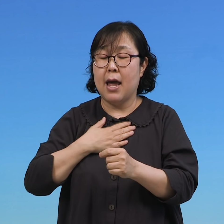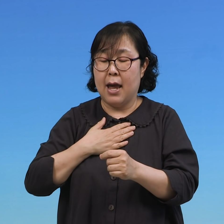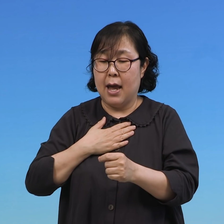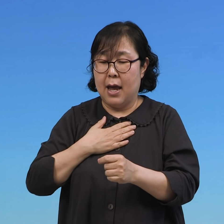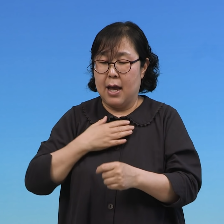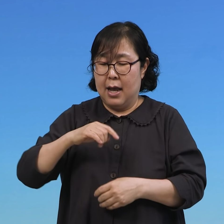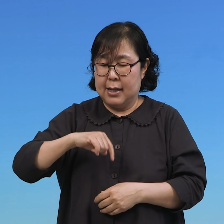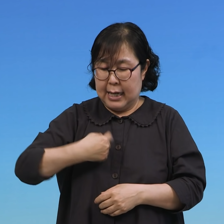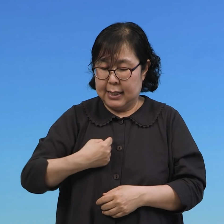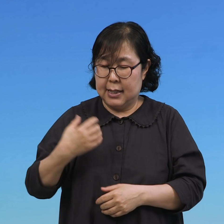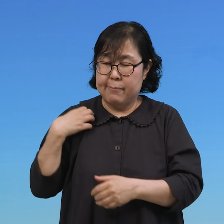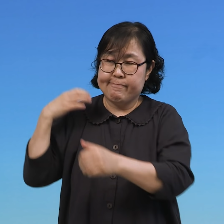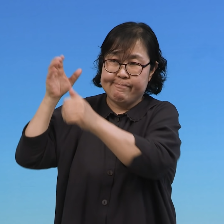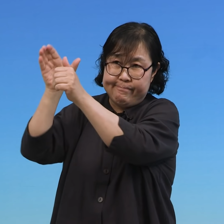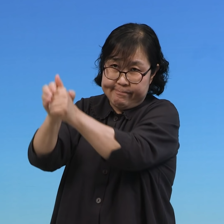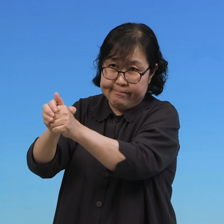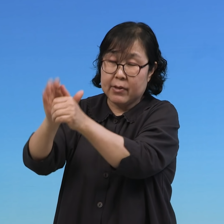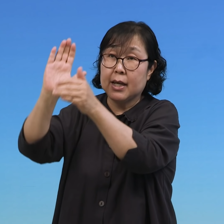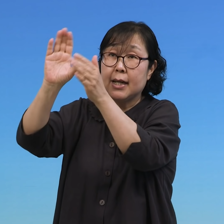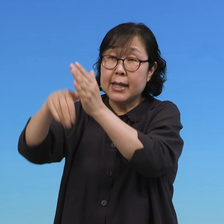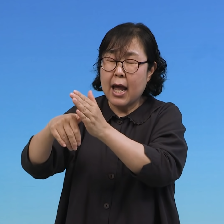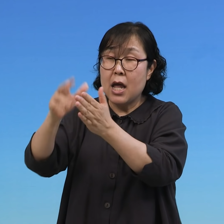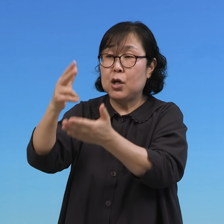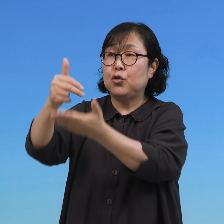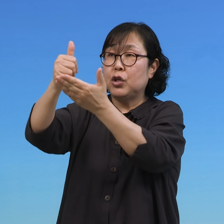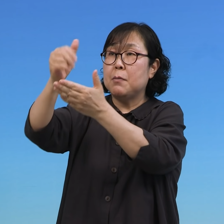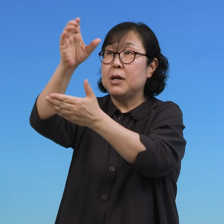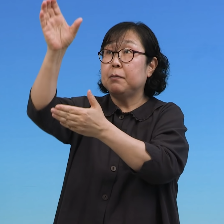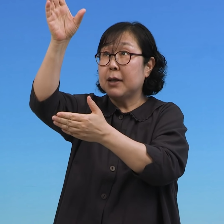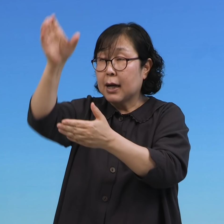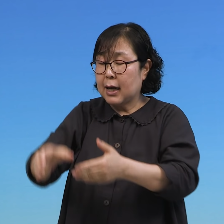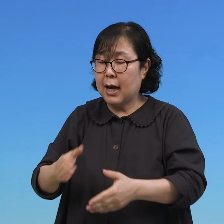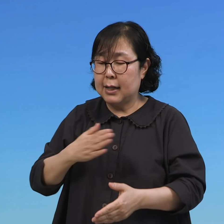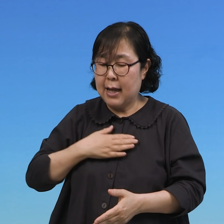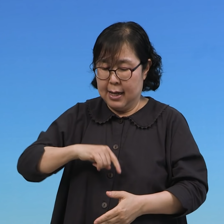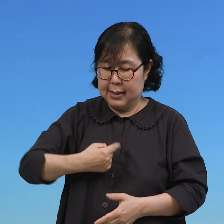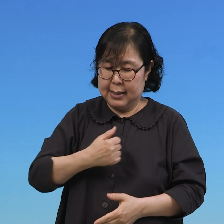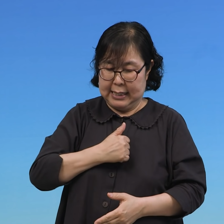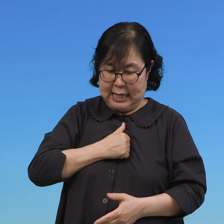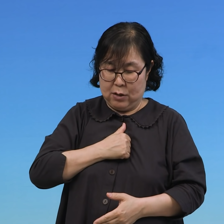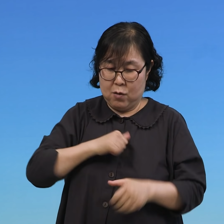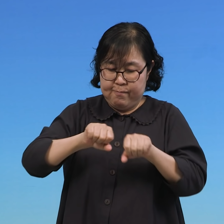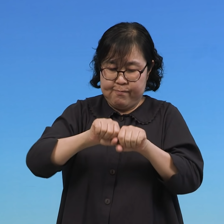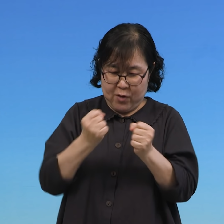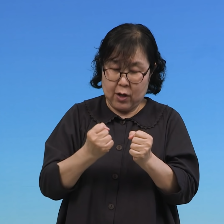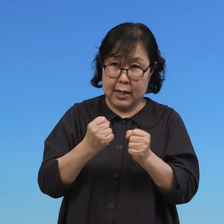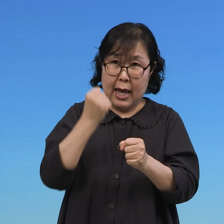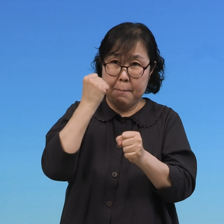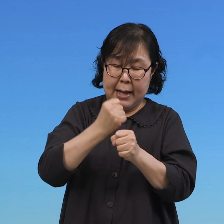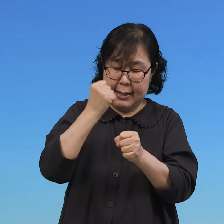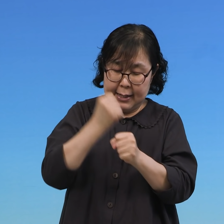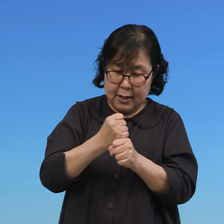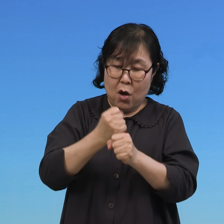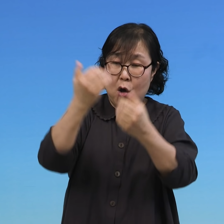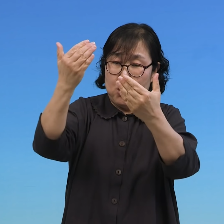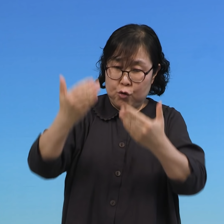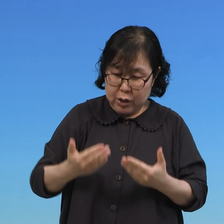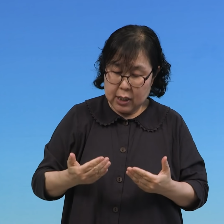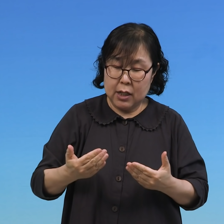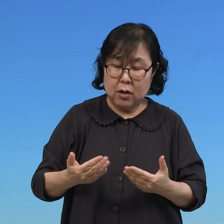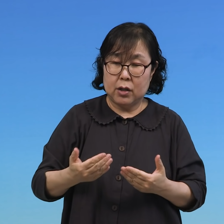내 존재를 내어 맡길 때 주님의 십자가가 내 자아를 꺾게 만드는 능력이 되는